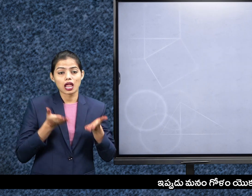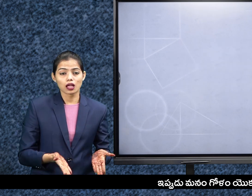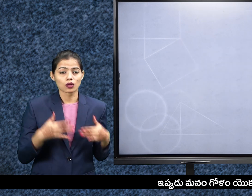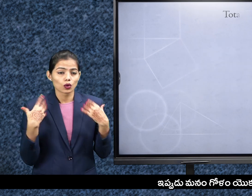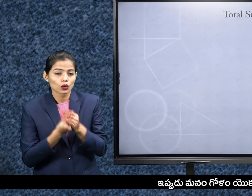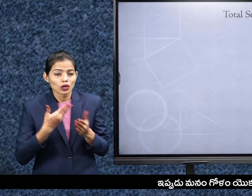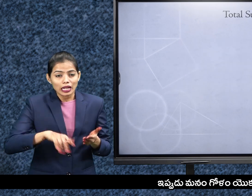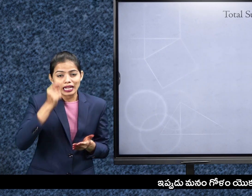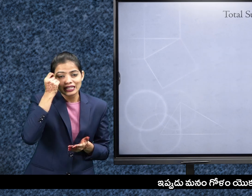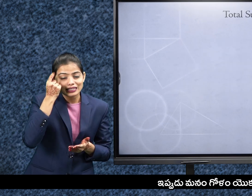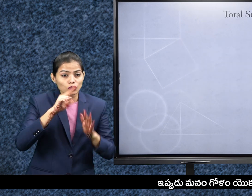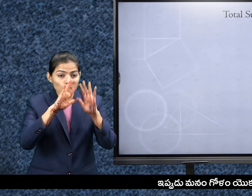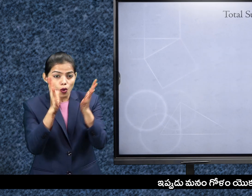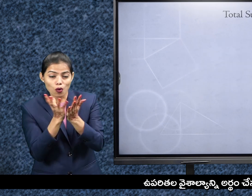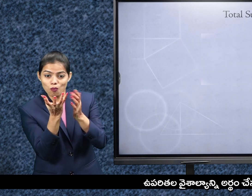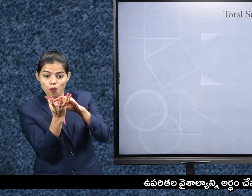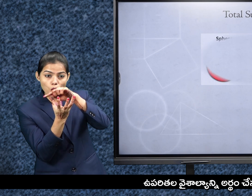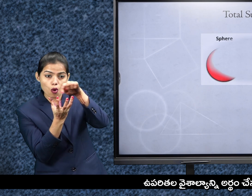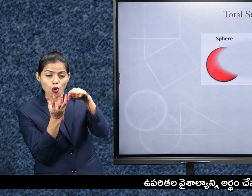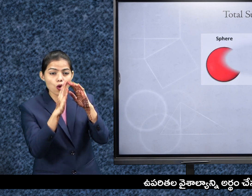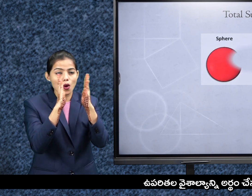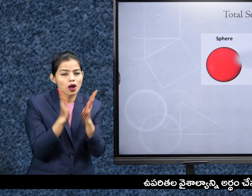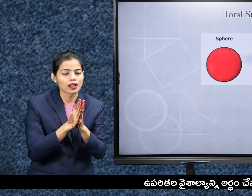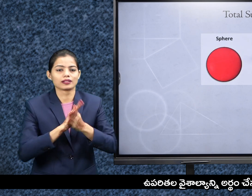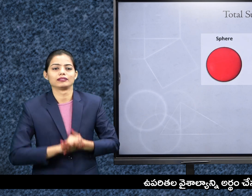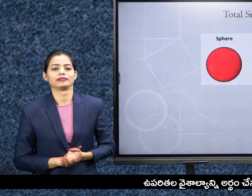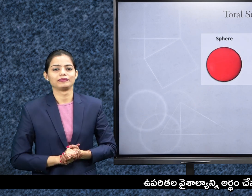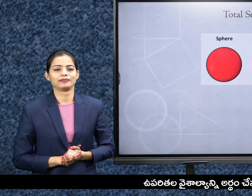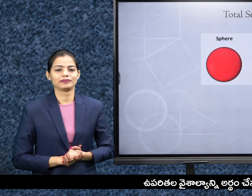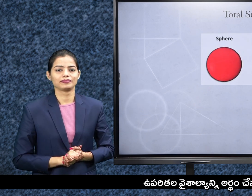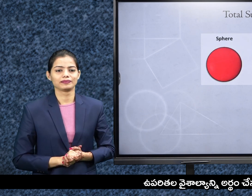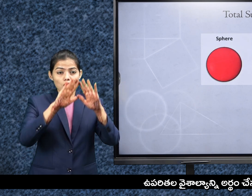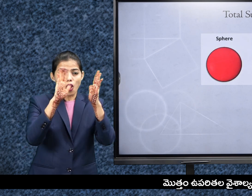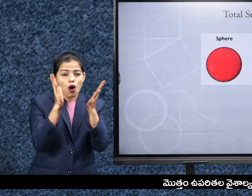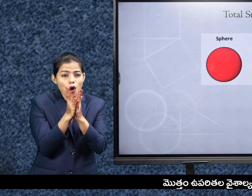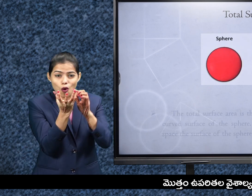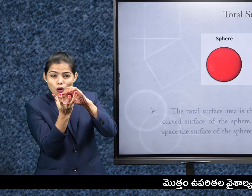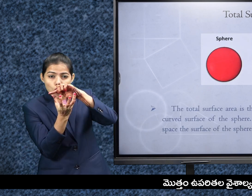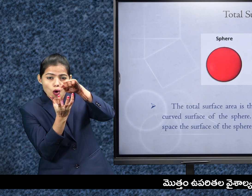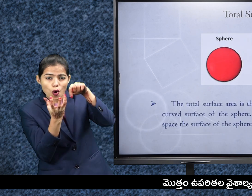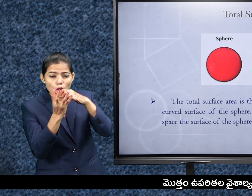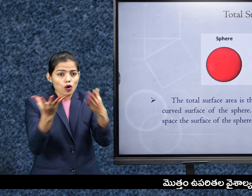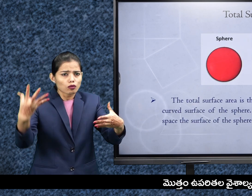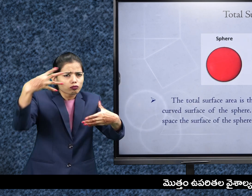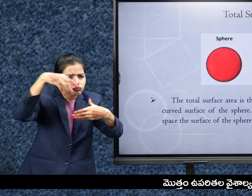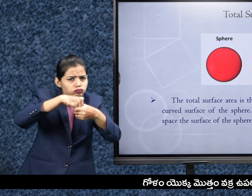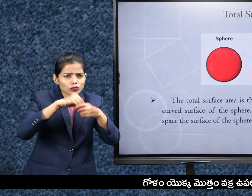ఇప్పుడు మనం గోళం యొక్క మొత్తం ఉపరితల వైశాల్యాన్ని అర్థం చేసుకుందాం. మొత్తం ఉపరితల వైశాల్యం అనేది గోళం